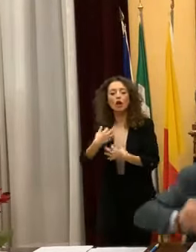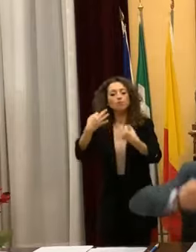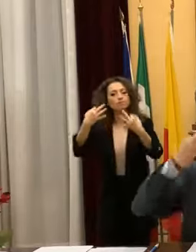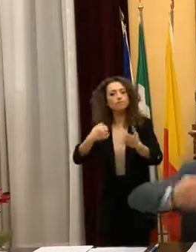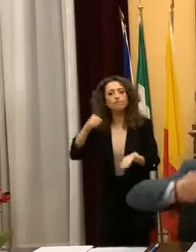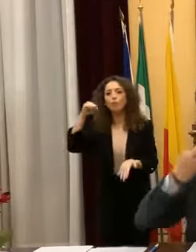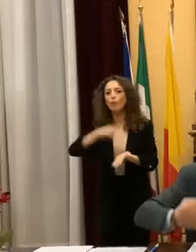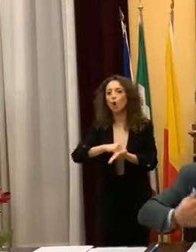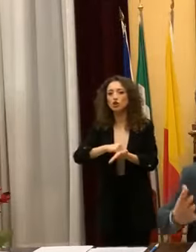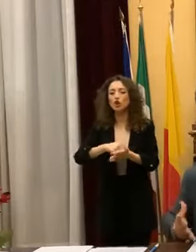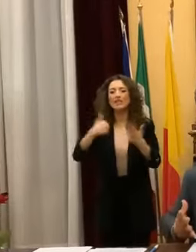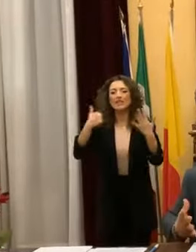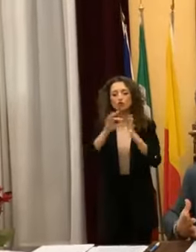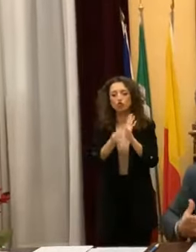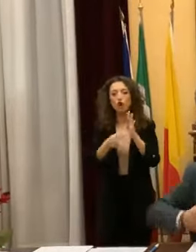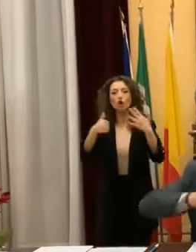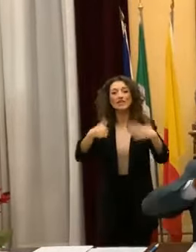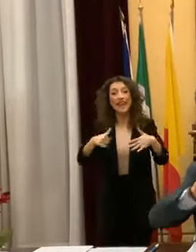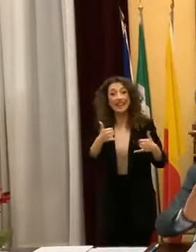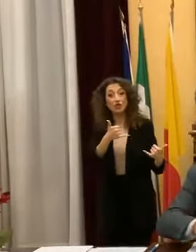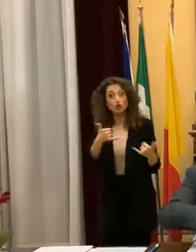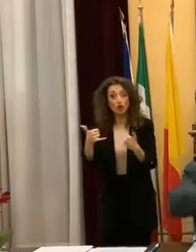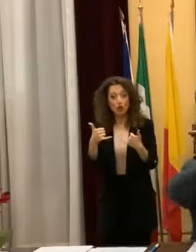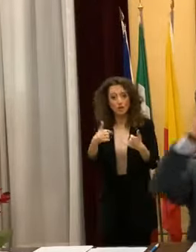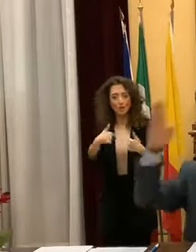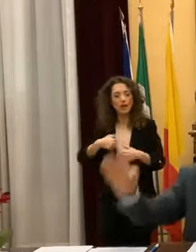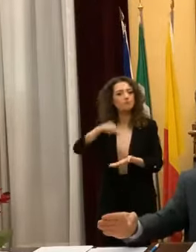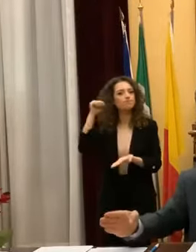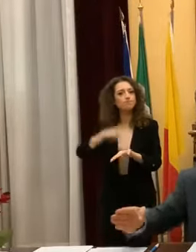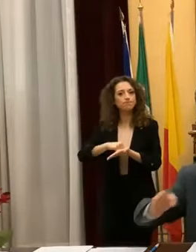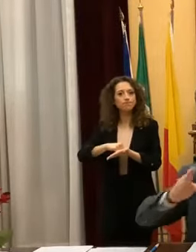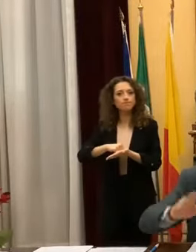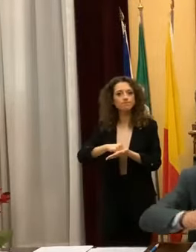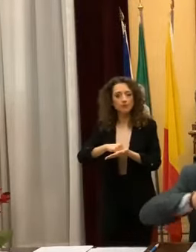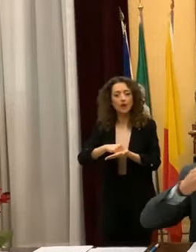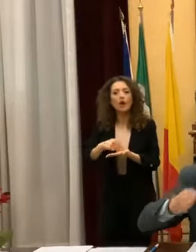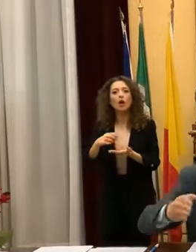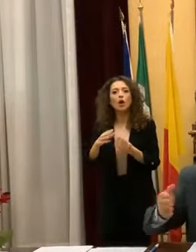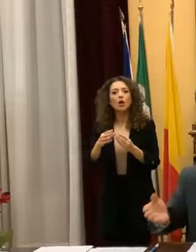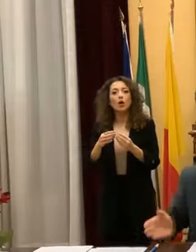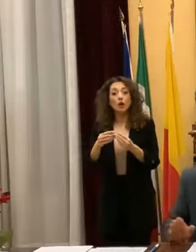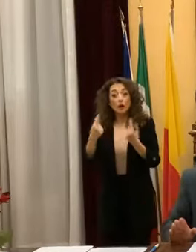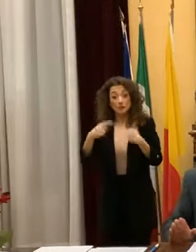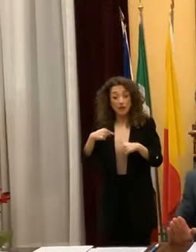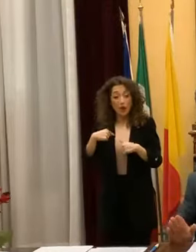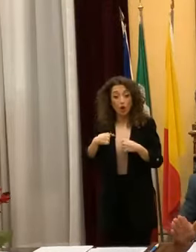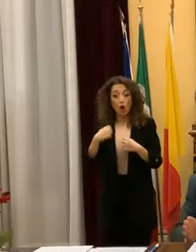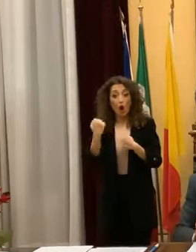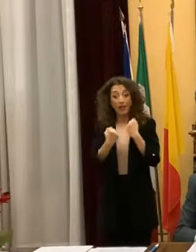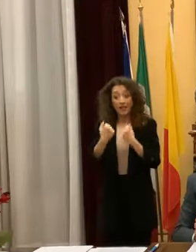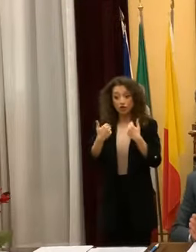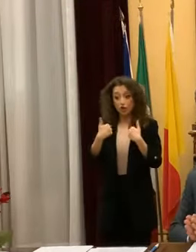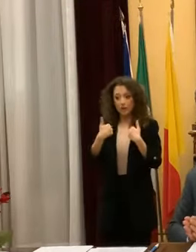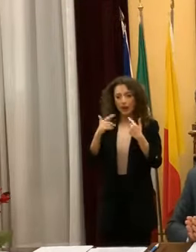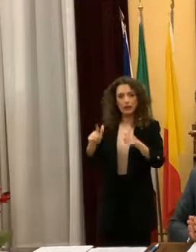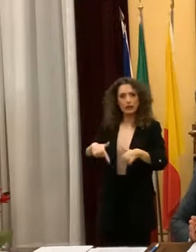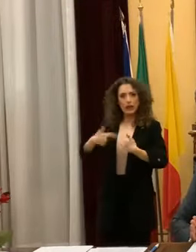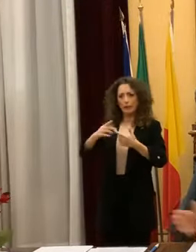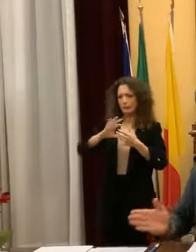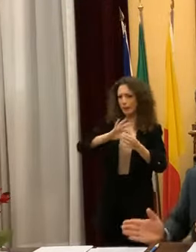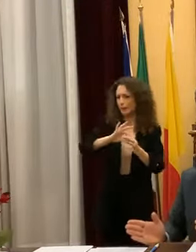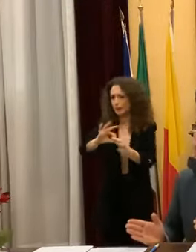di dicembre ha scatenato tutta questa situazione che ha portato, di cui ora